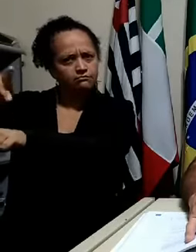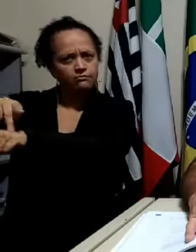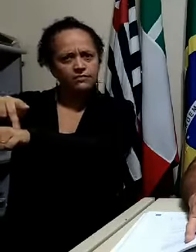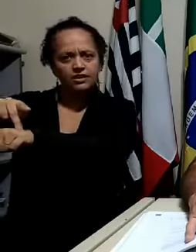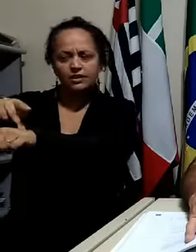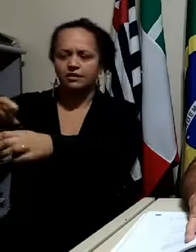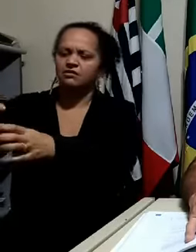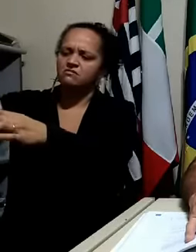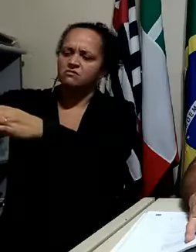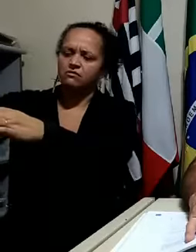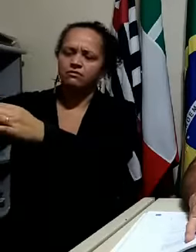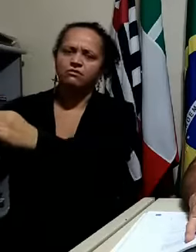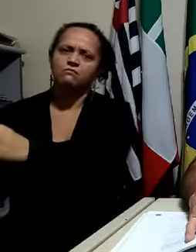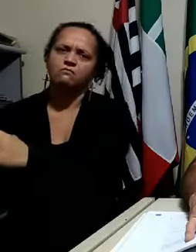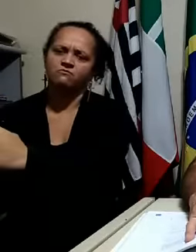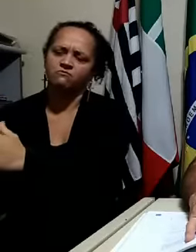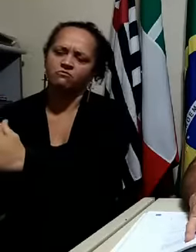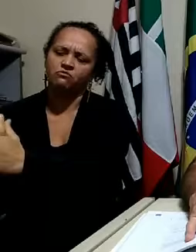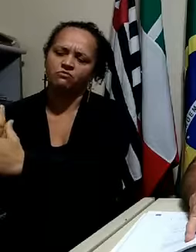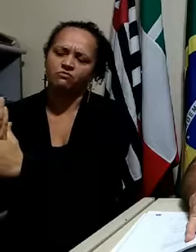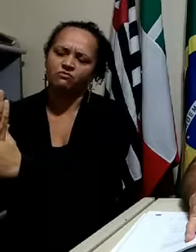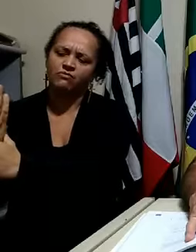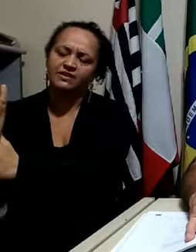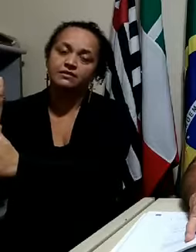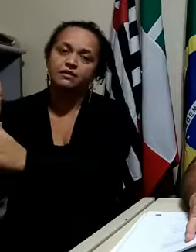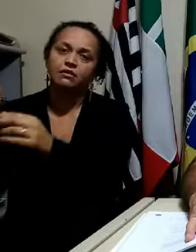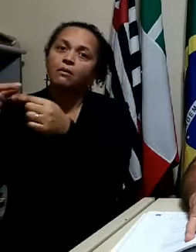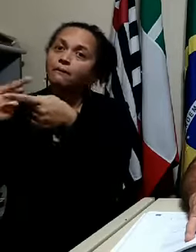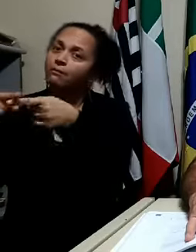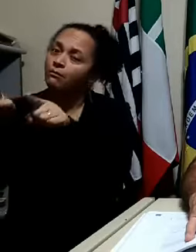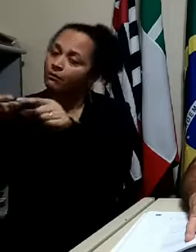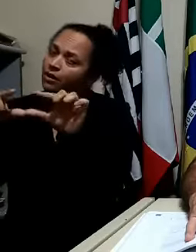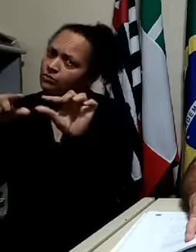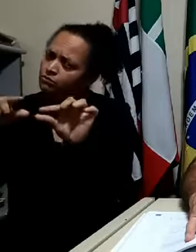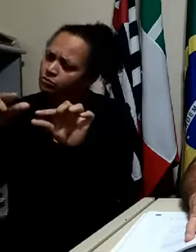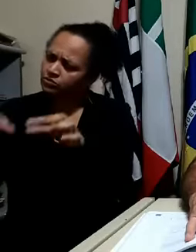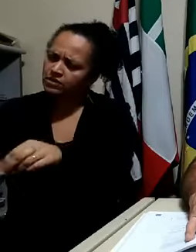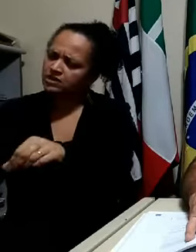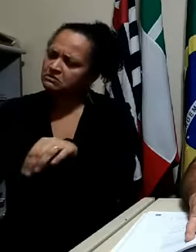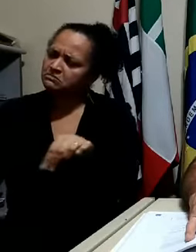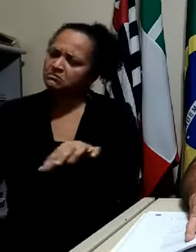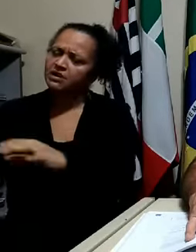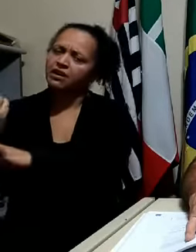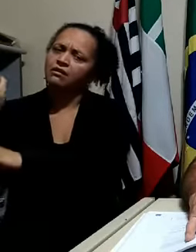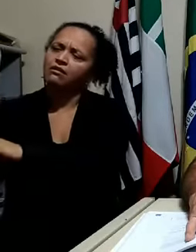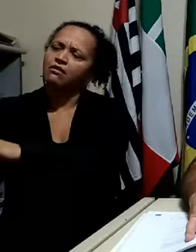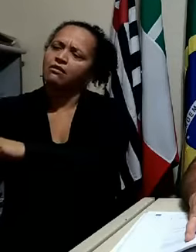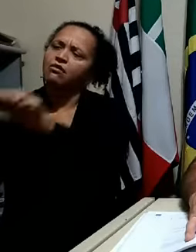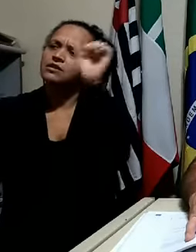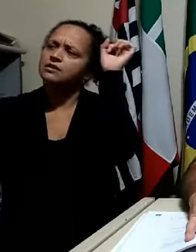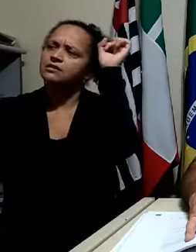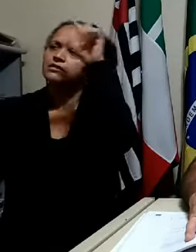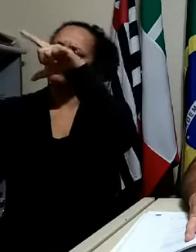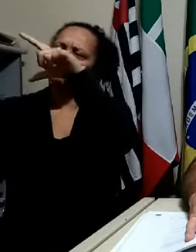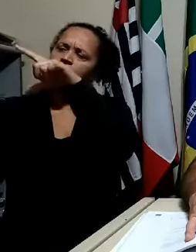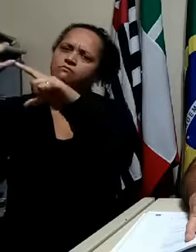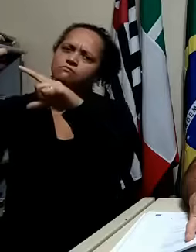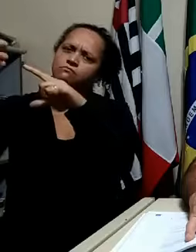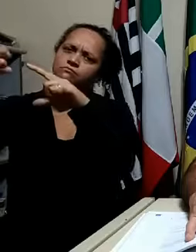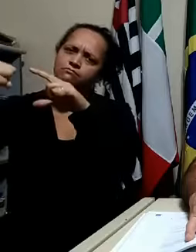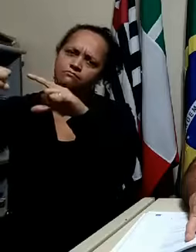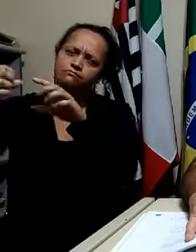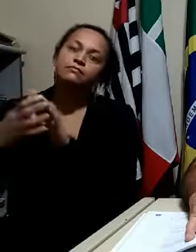e logo nasceu, visto não ser profunda a terra. Saindo, porém, o sol a queimou, e porque